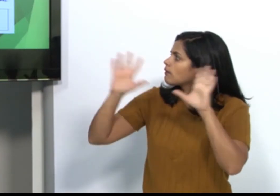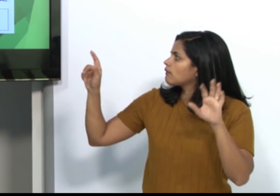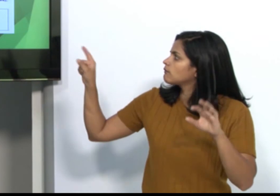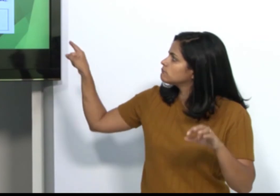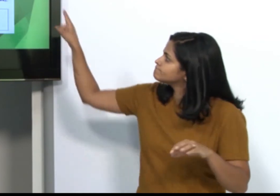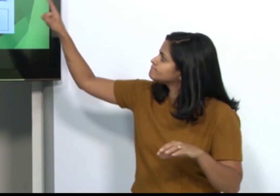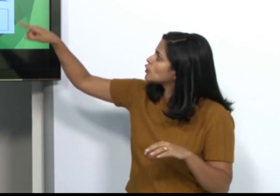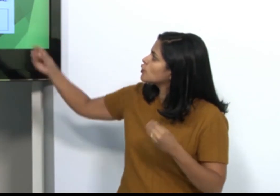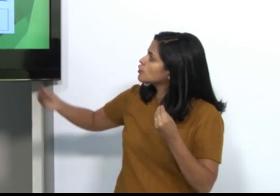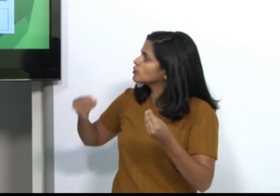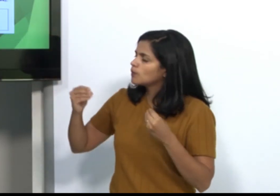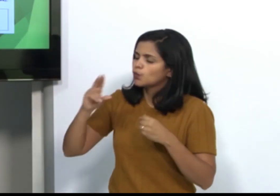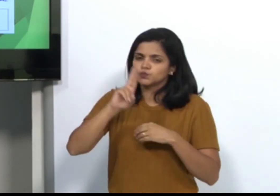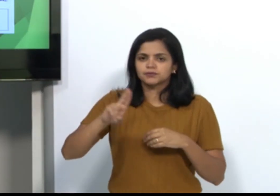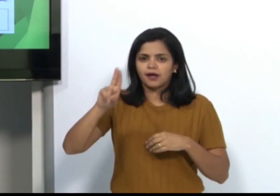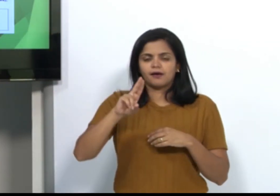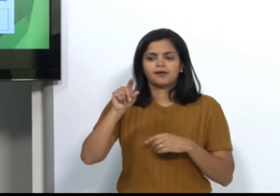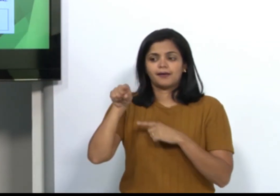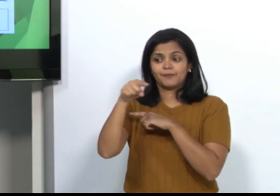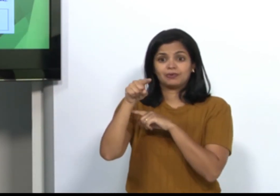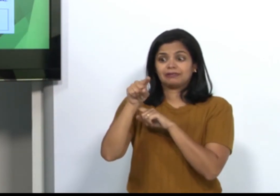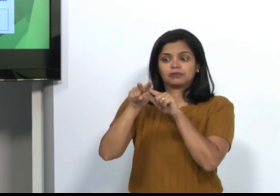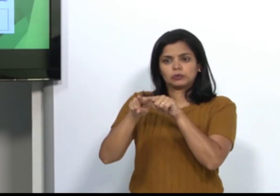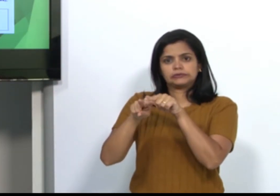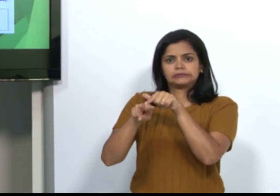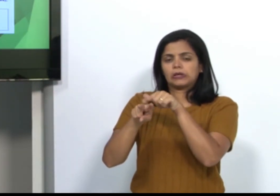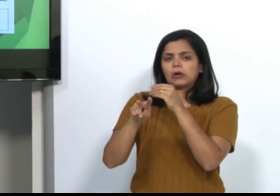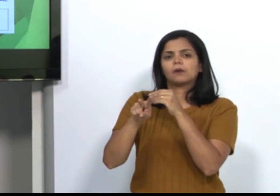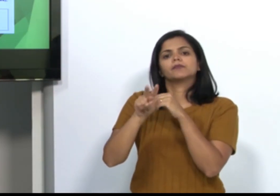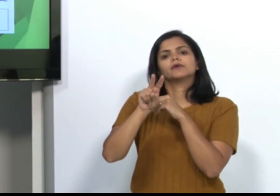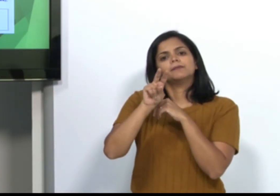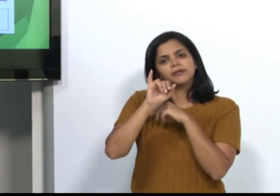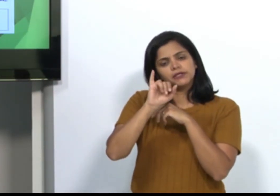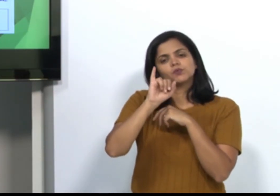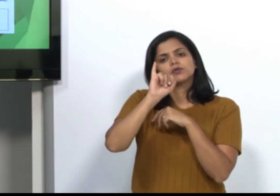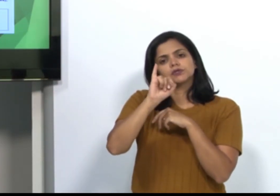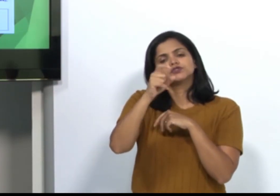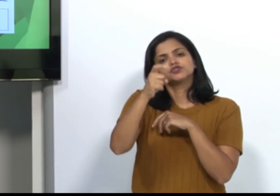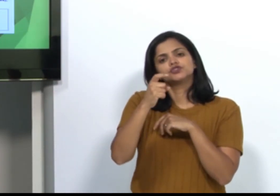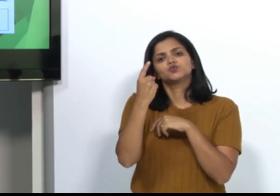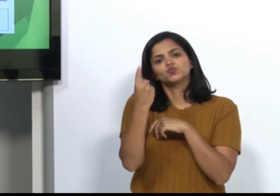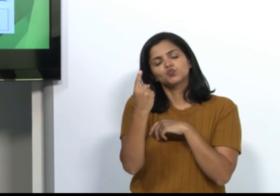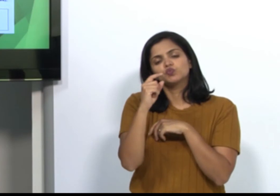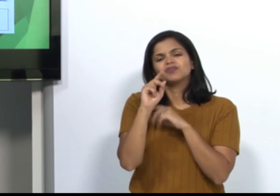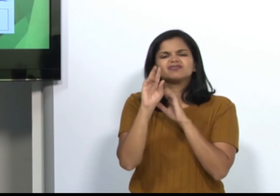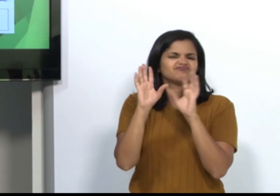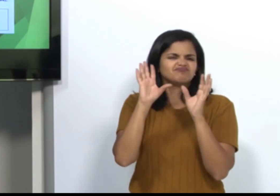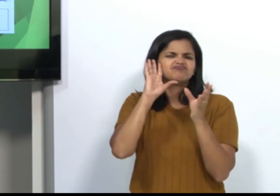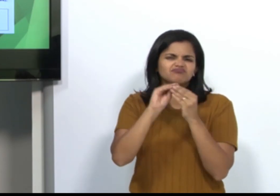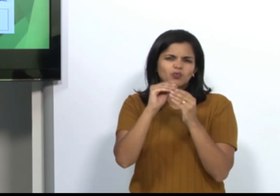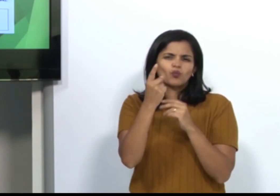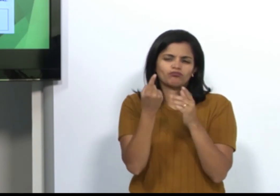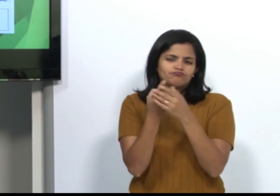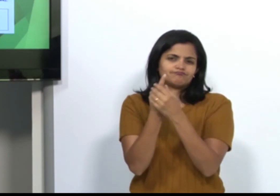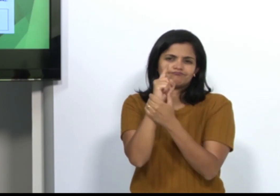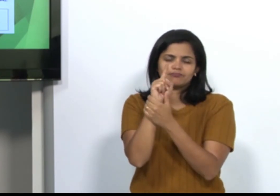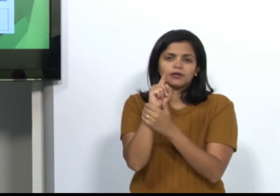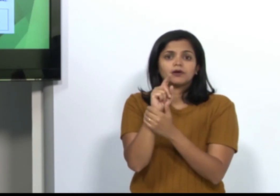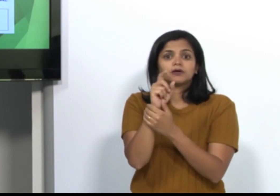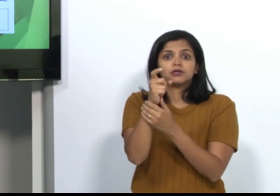claro como utilizar a apontação. Então, eu coloco IX para